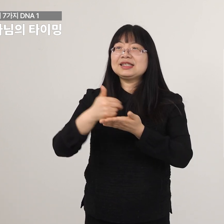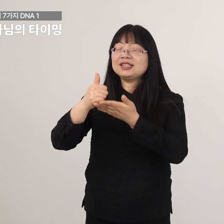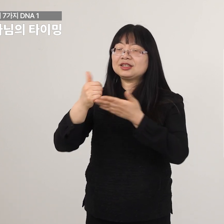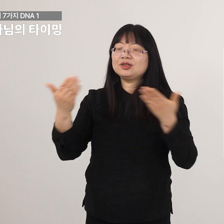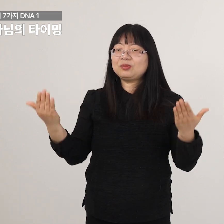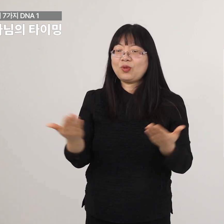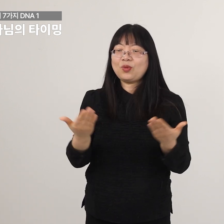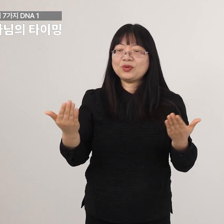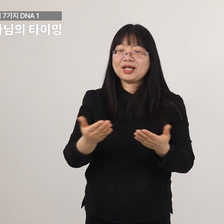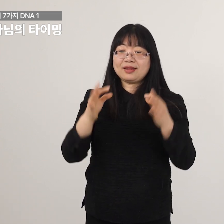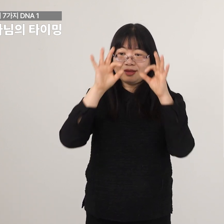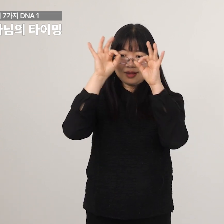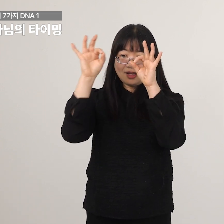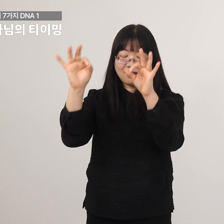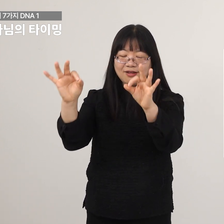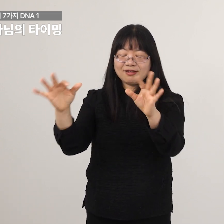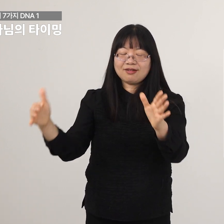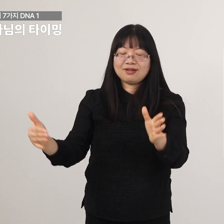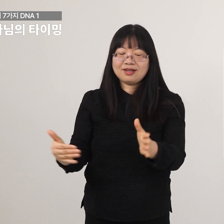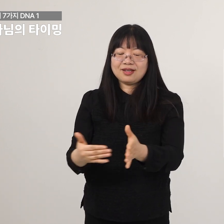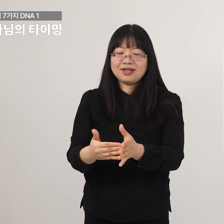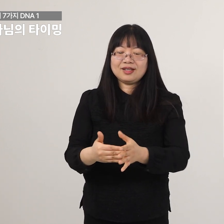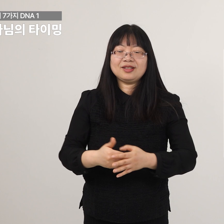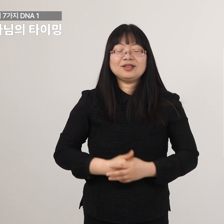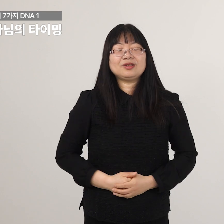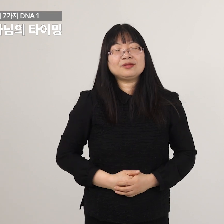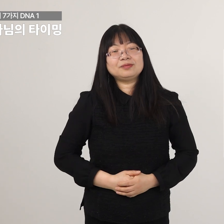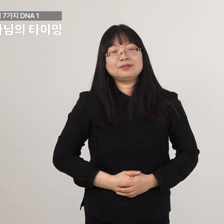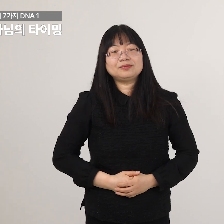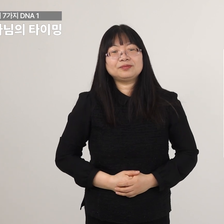주의 일을 보겠네.